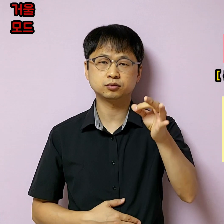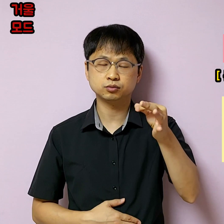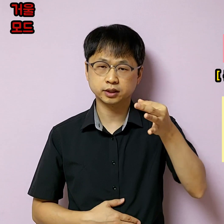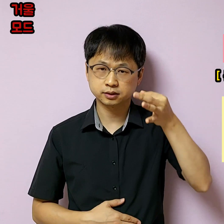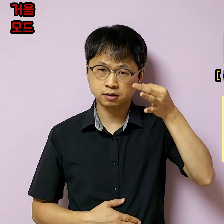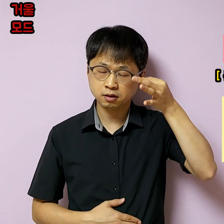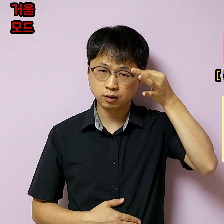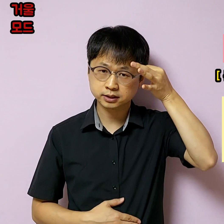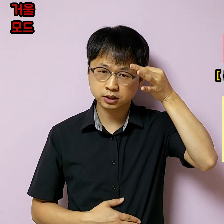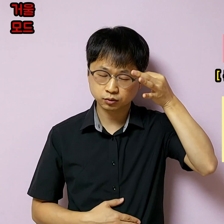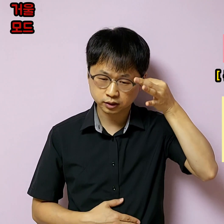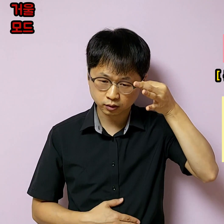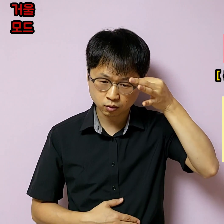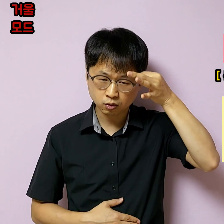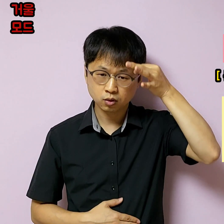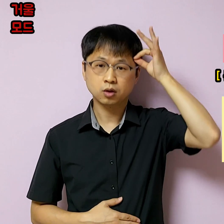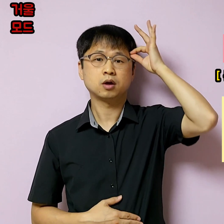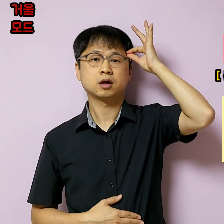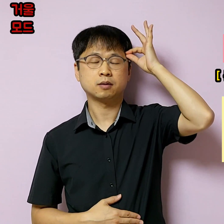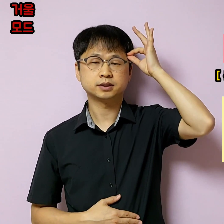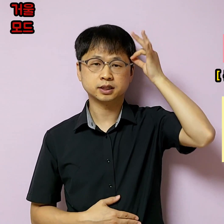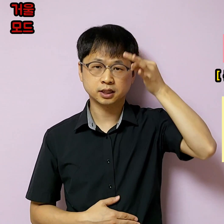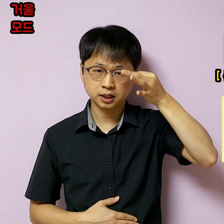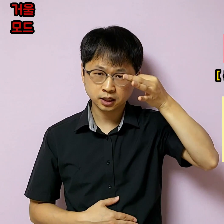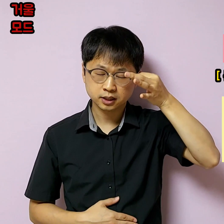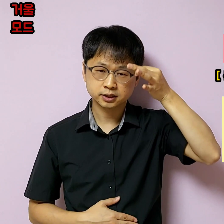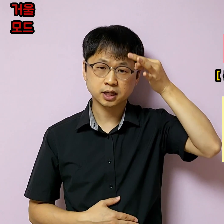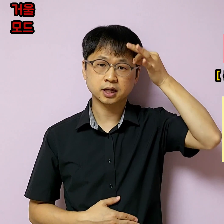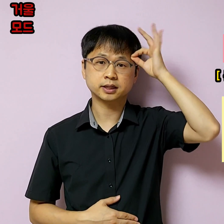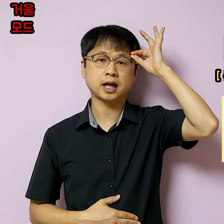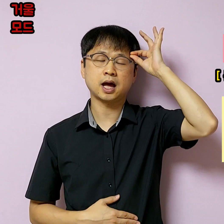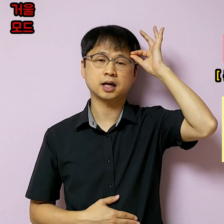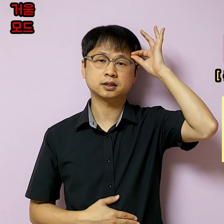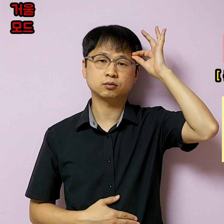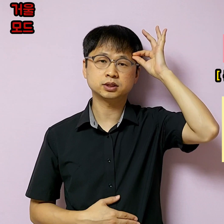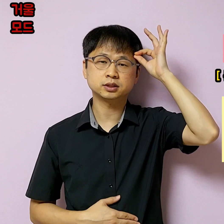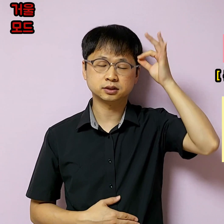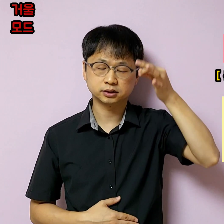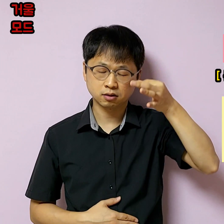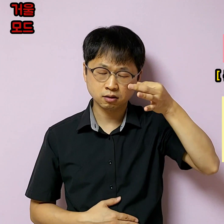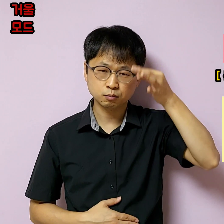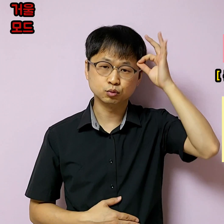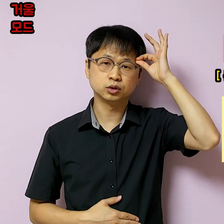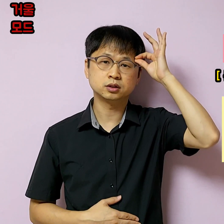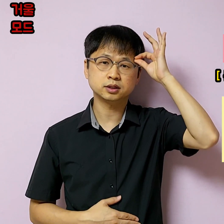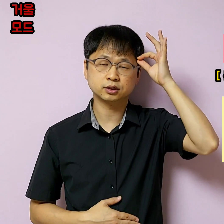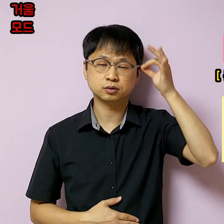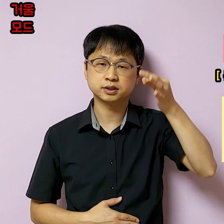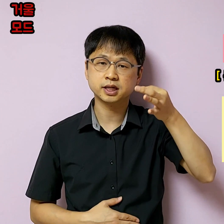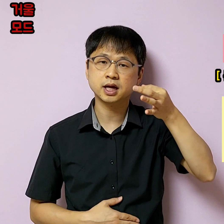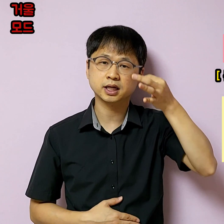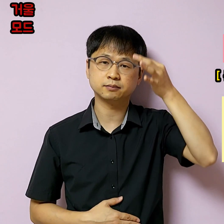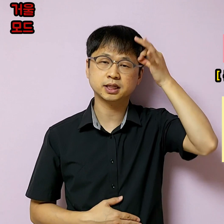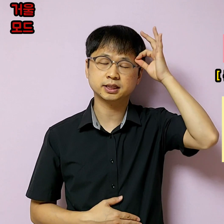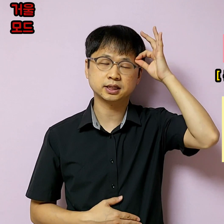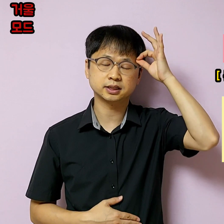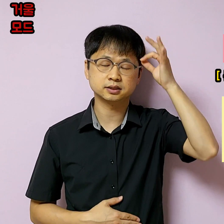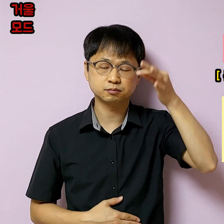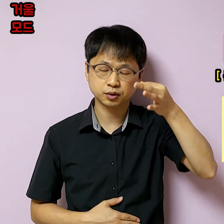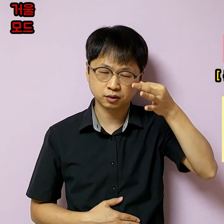둥글게 해서 관자놀이 되고 갑자기 생각이 딱 꽂히는 거죠. 문득이라는 소리. 생각이 갑자기 날 때 쓰는